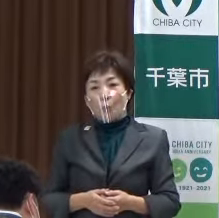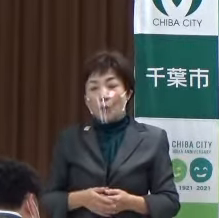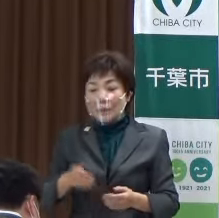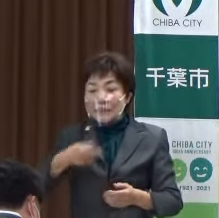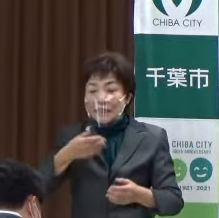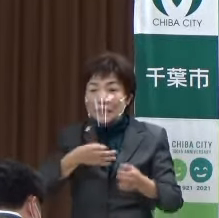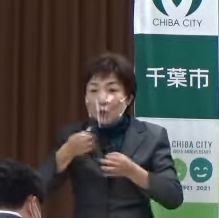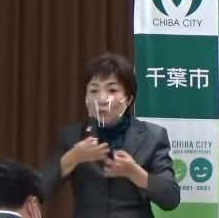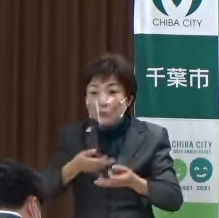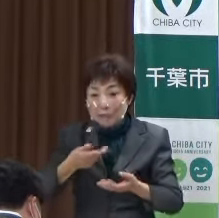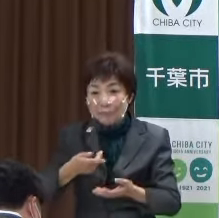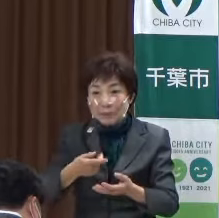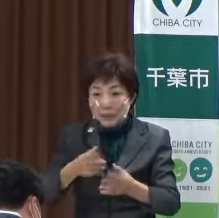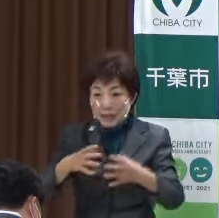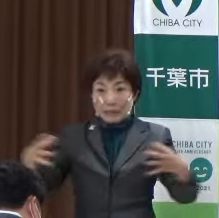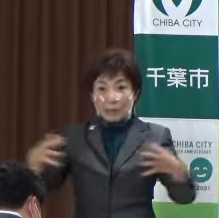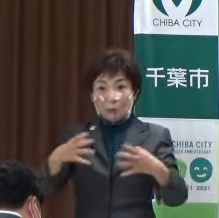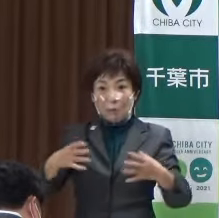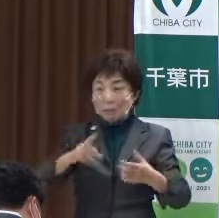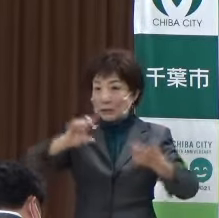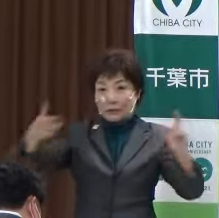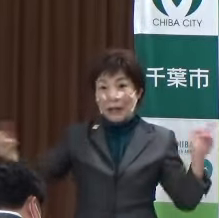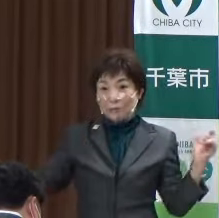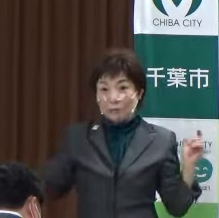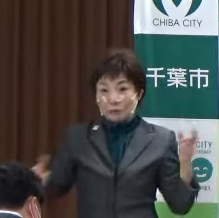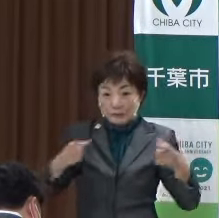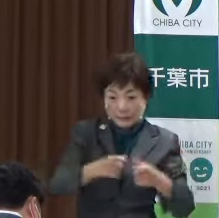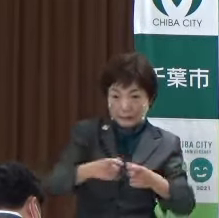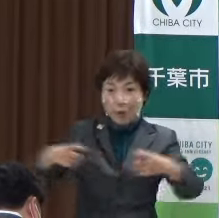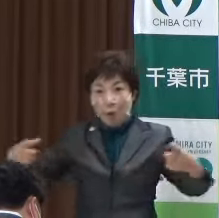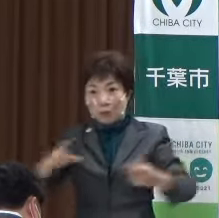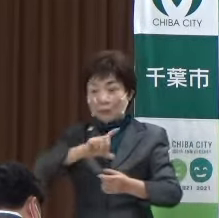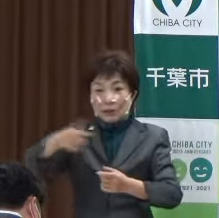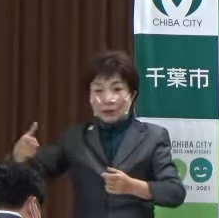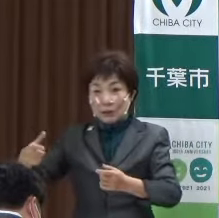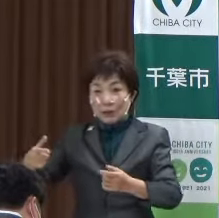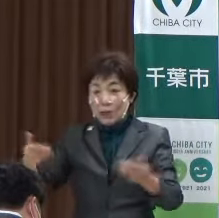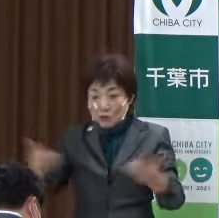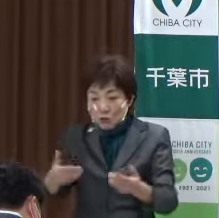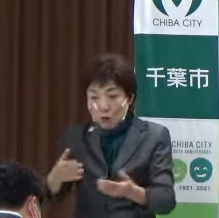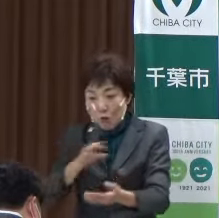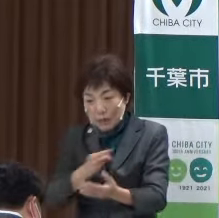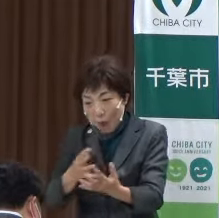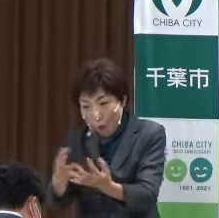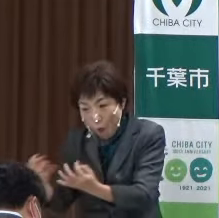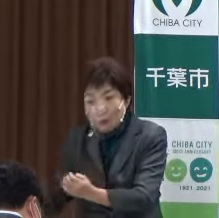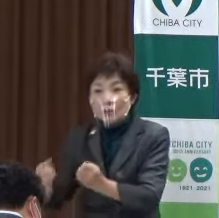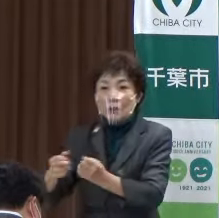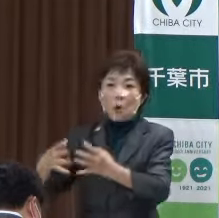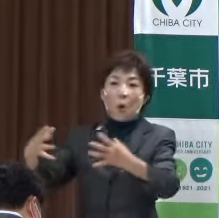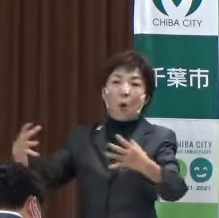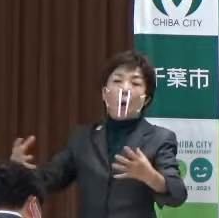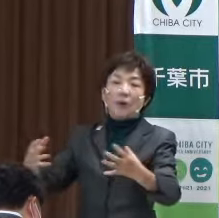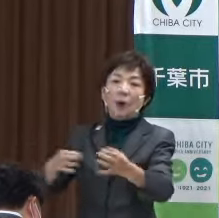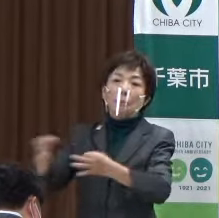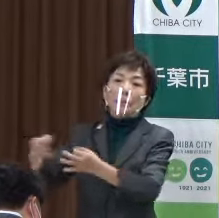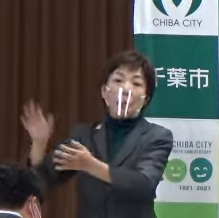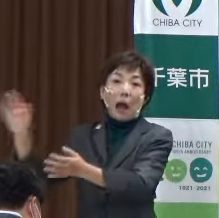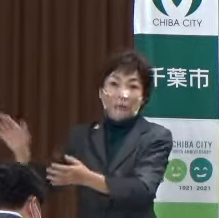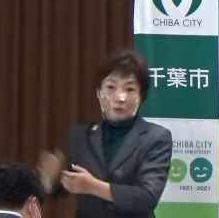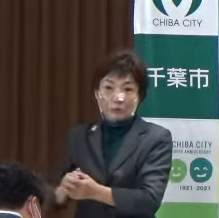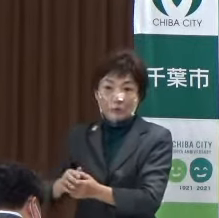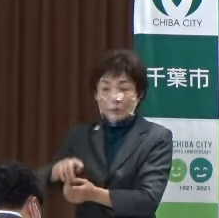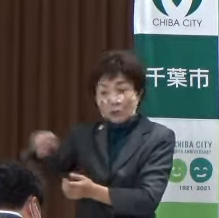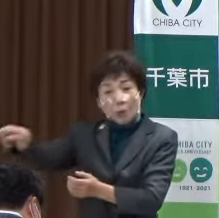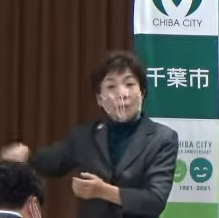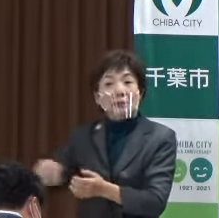飲食店といっても当然ながら規模はもう全く違いますので、多くの従業員に抱えられている大きなお店に